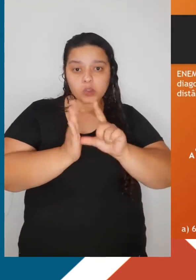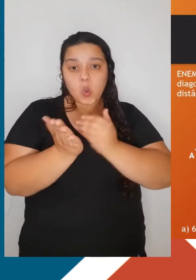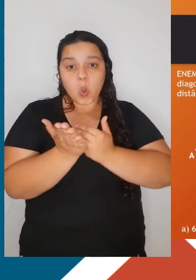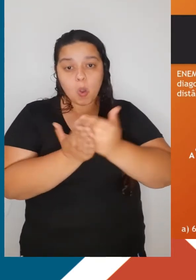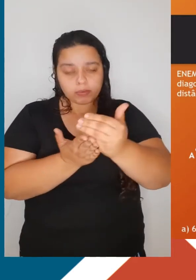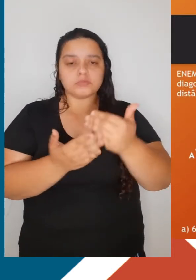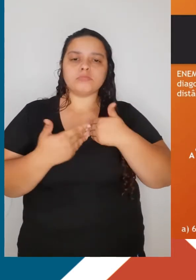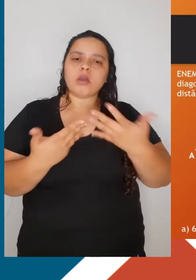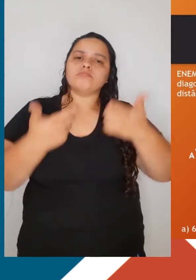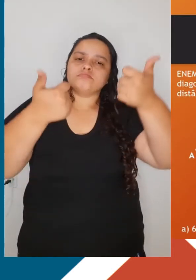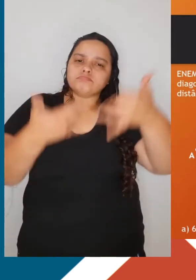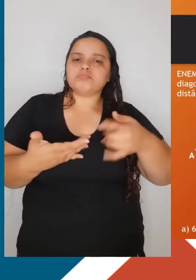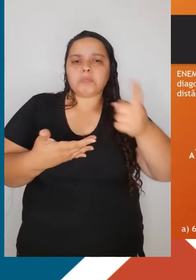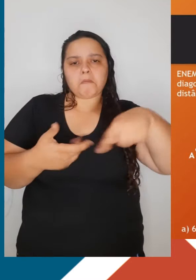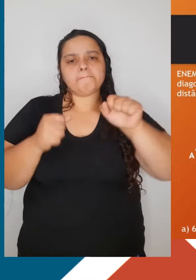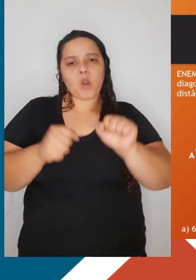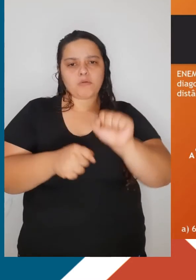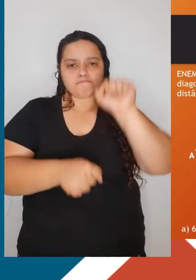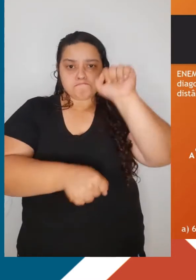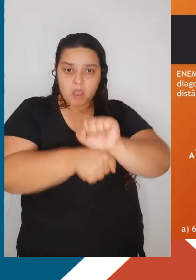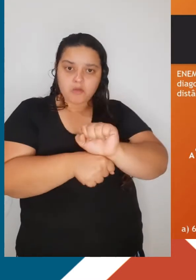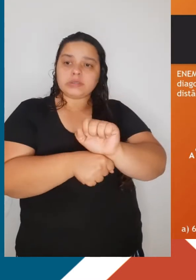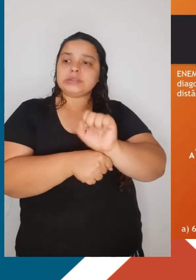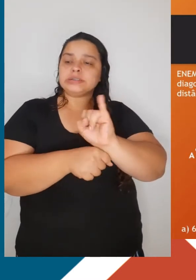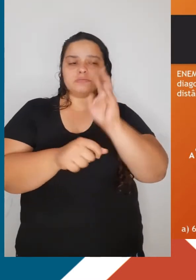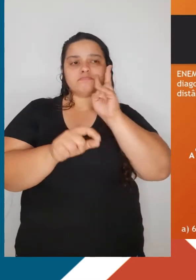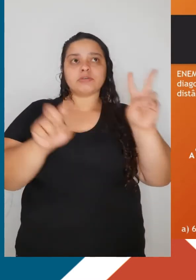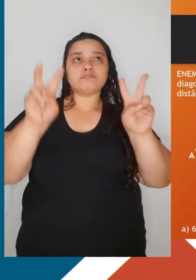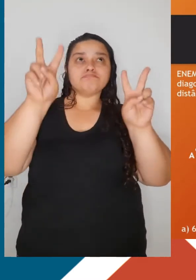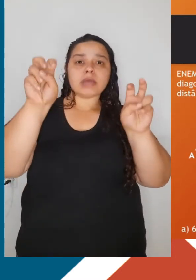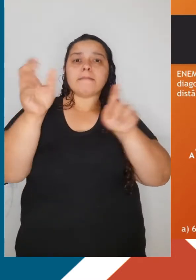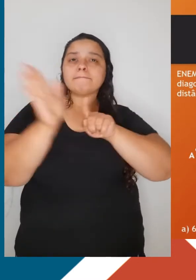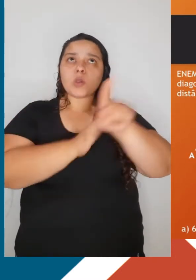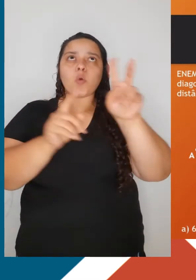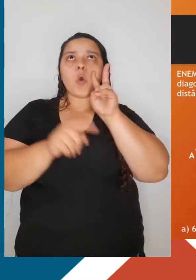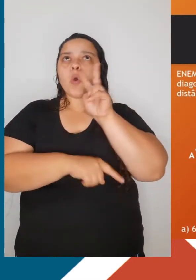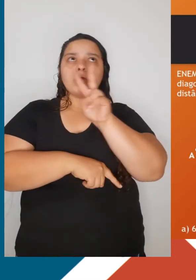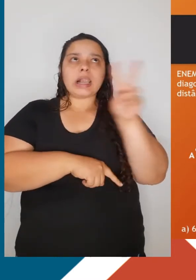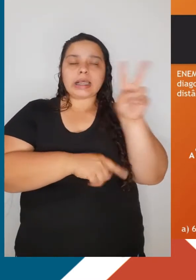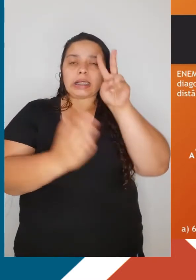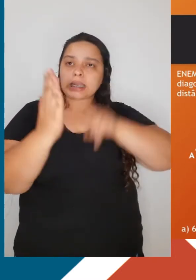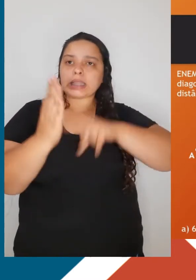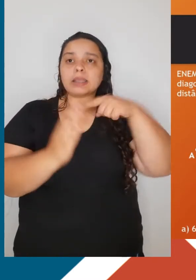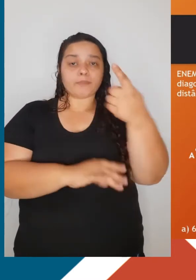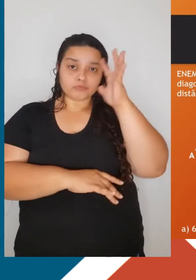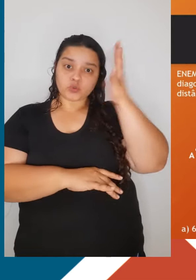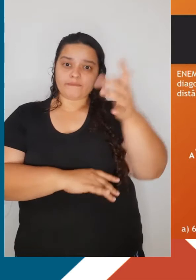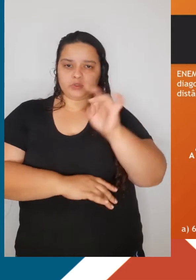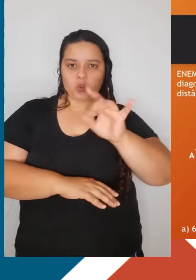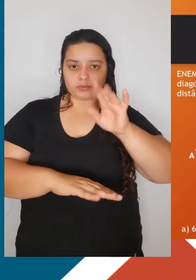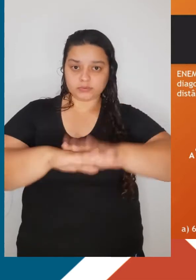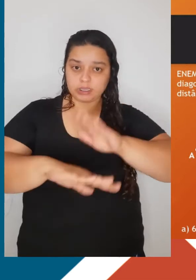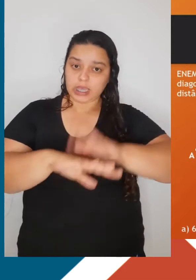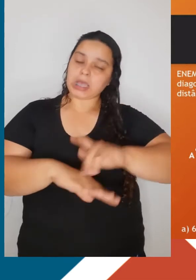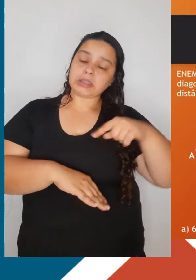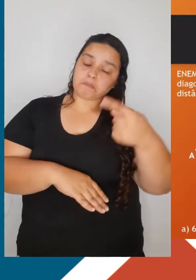aqueles e aquelas que quiserem que pausem o vídeo quando eu mostrar o enunciado das questões e tentem resolvê-las sozinhos